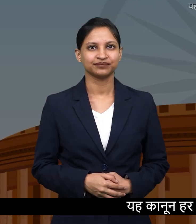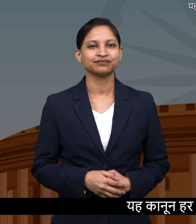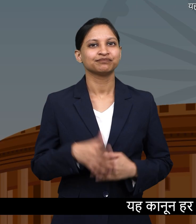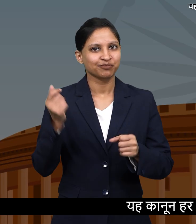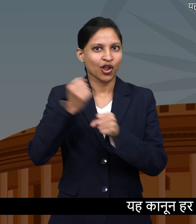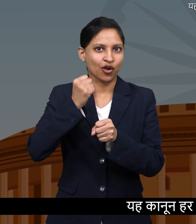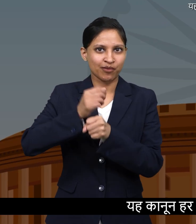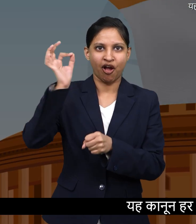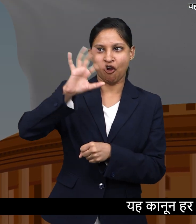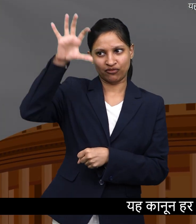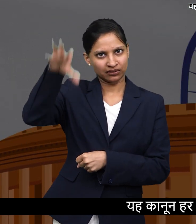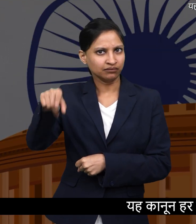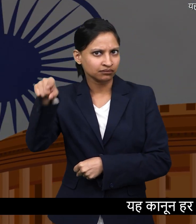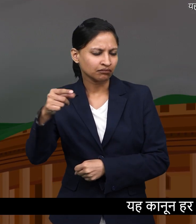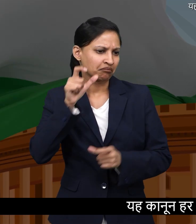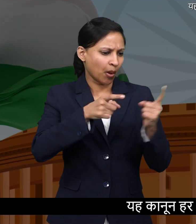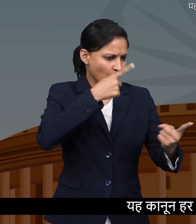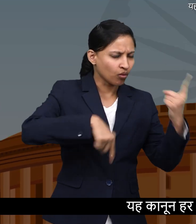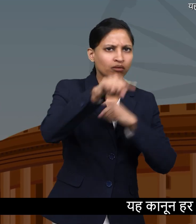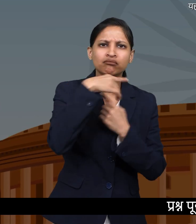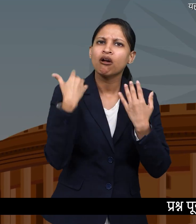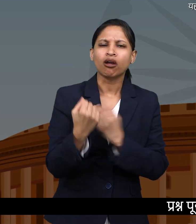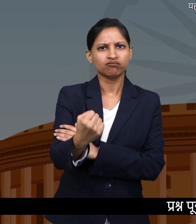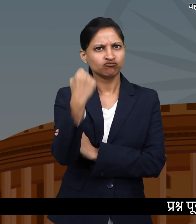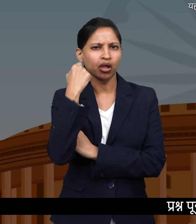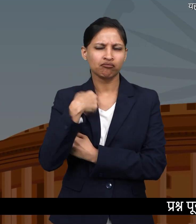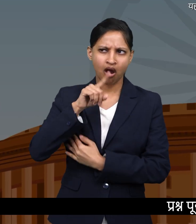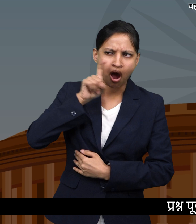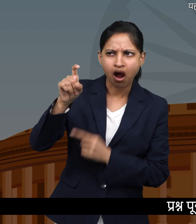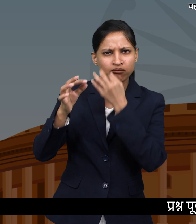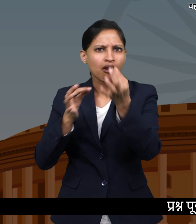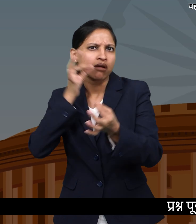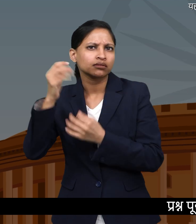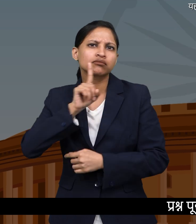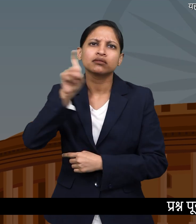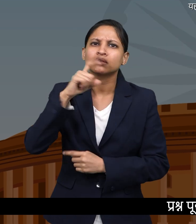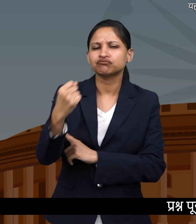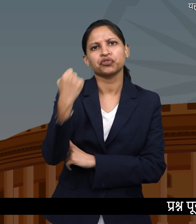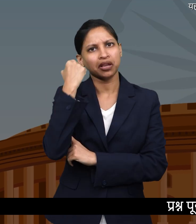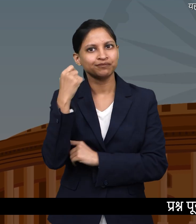ये कानून हर व्यक्ति को सरकारी कार्यालयों से प्रश्न पूछने का अधिकार देता है,